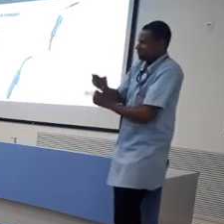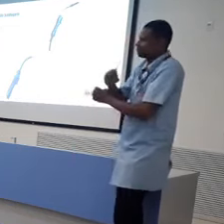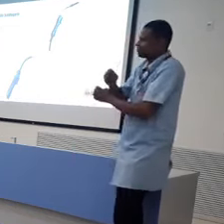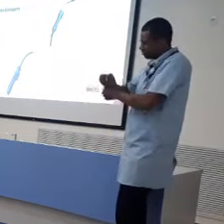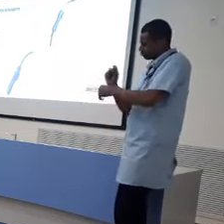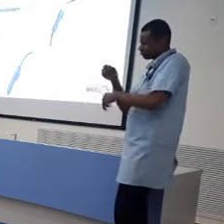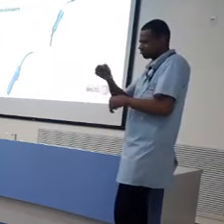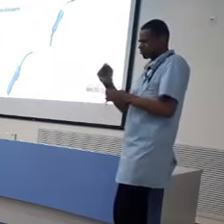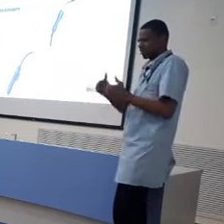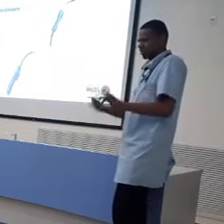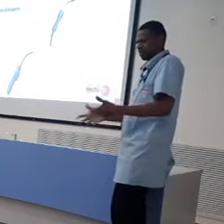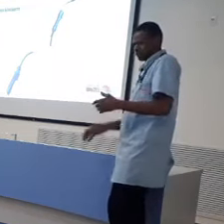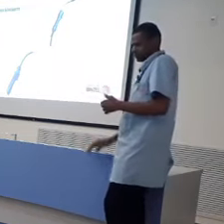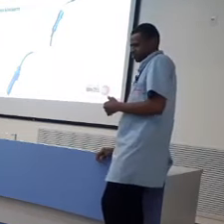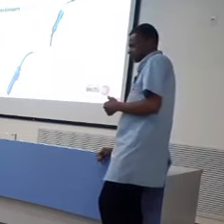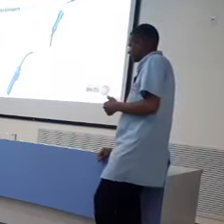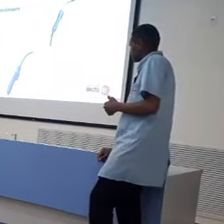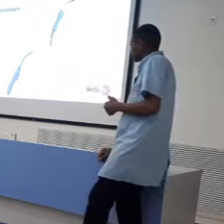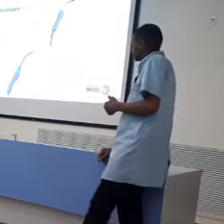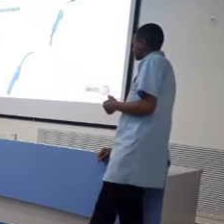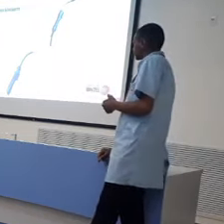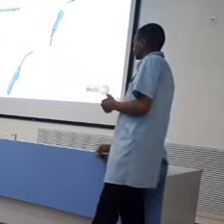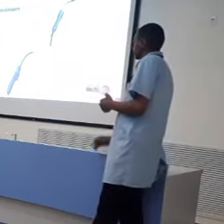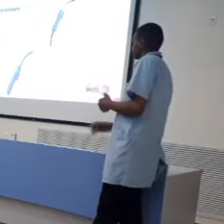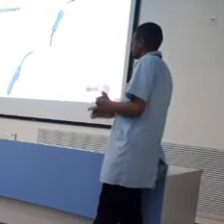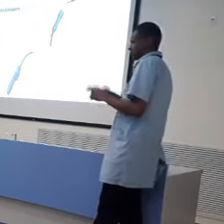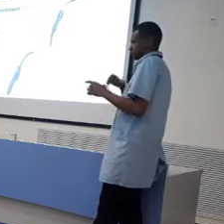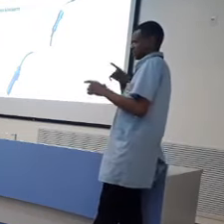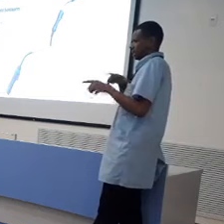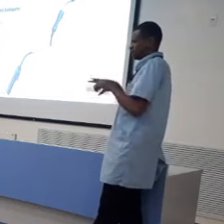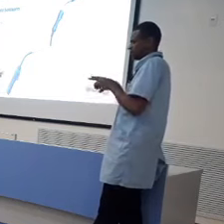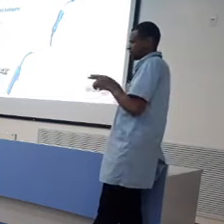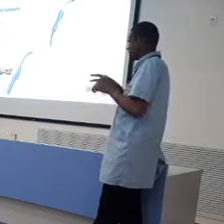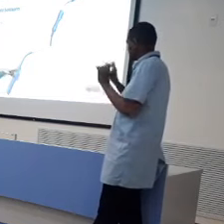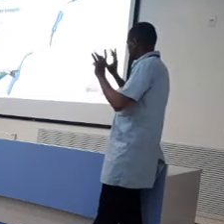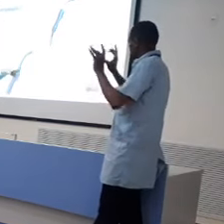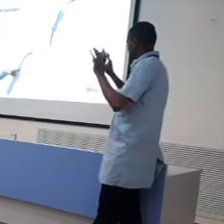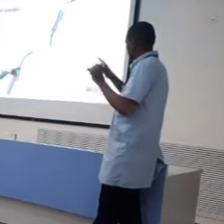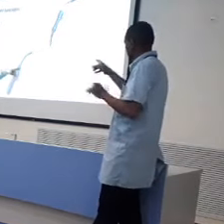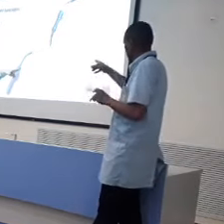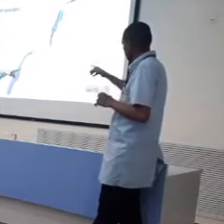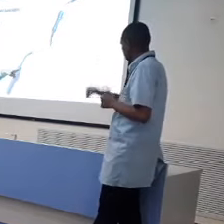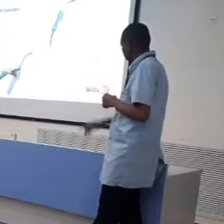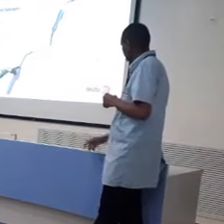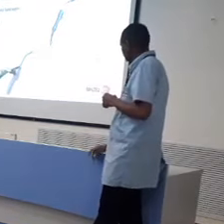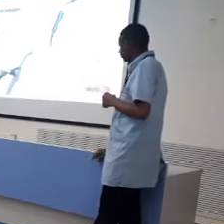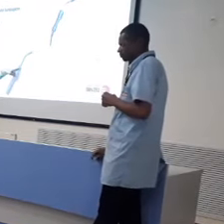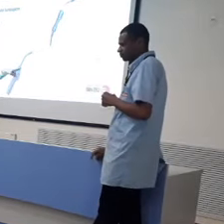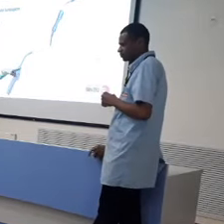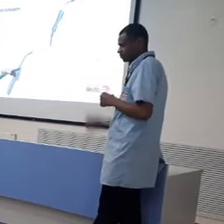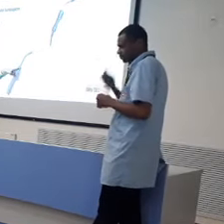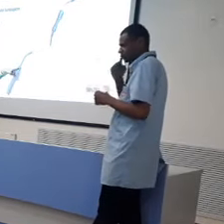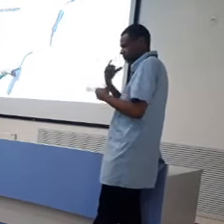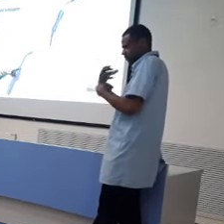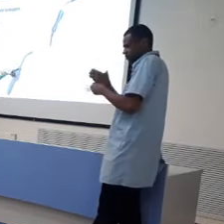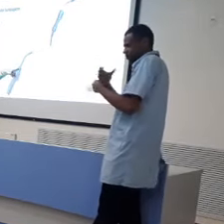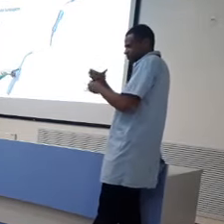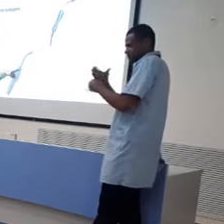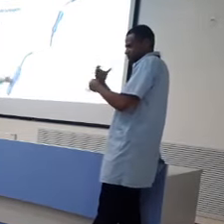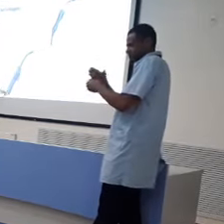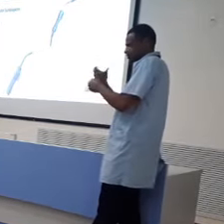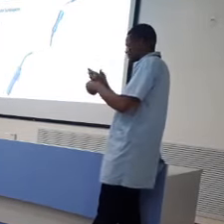tá? Nós também trabalhamos com tochas especiais. Por exemplo, essa tocha, vocês podem verificar aqui, ó, tem como se fosse